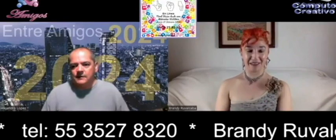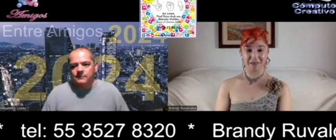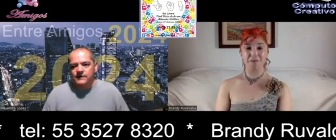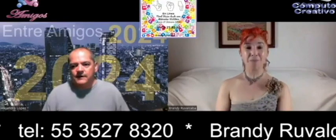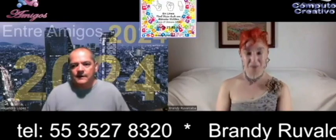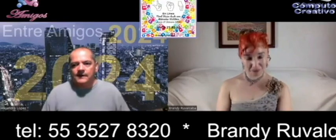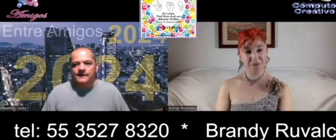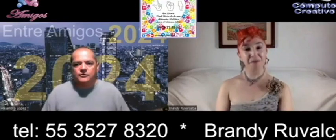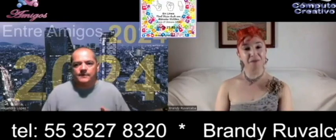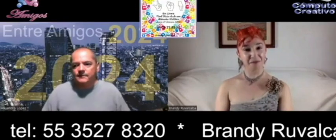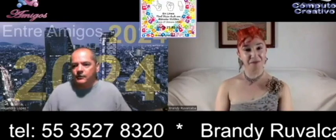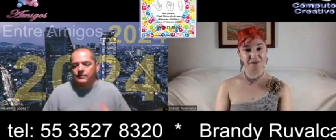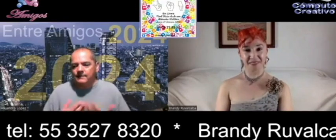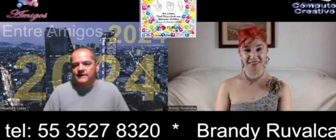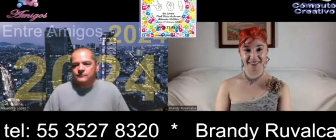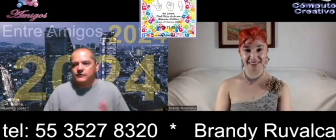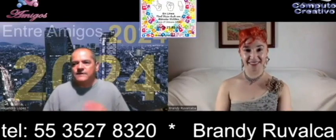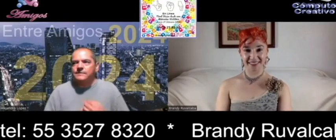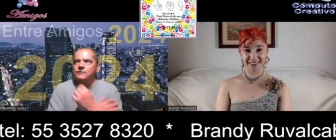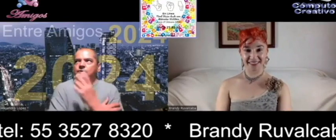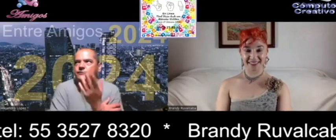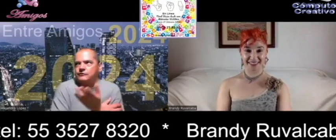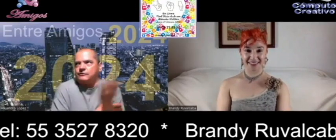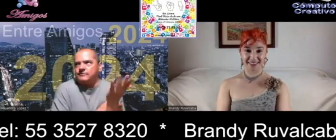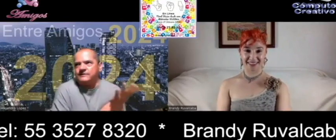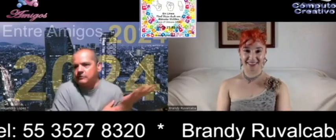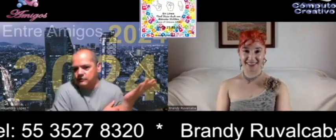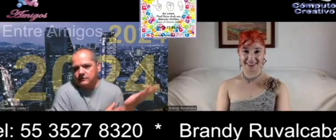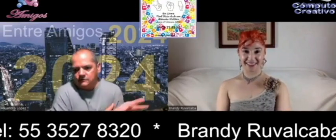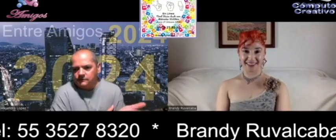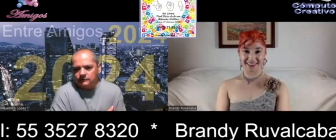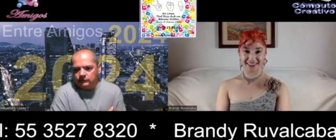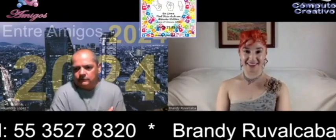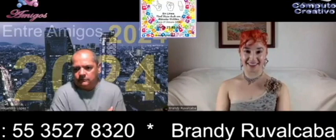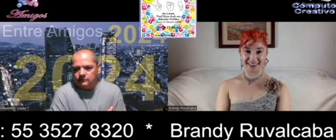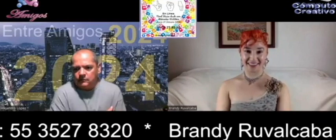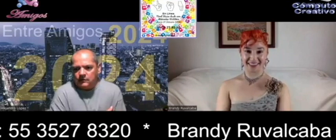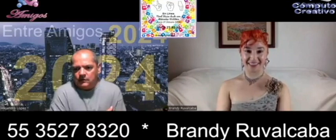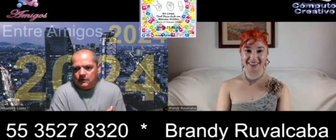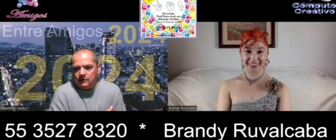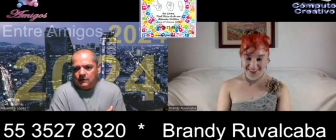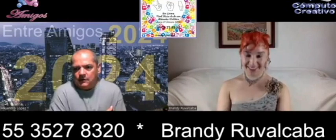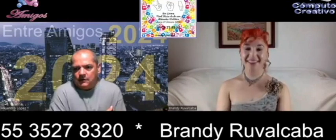problemas, porque el resolver problemas no es saber cuánto es 2 más 2, ¿no?